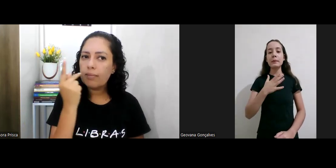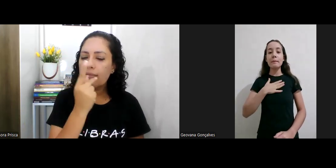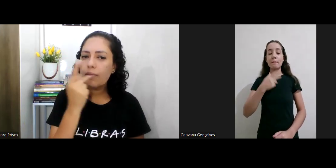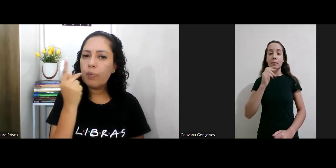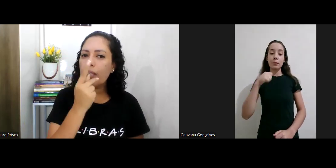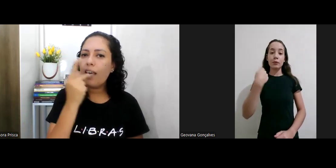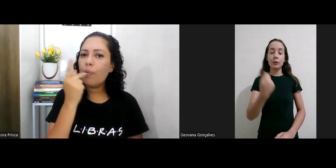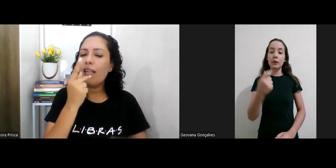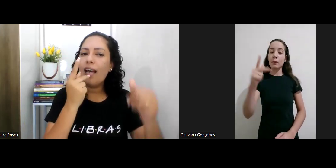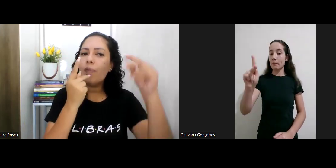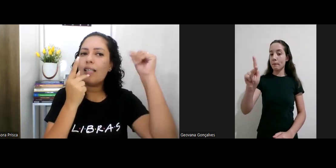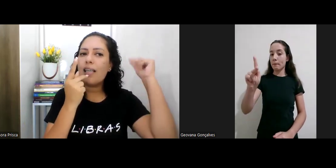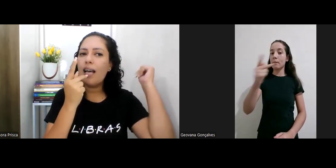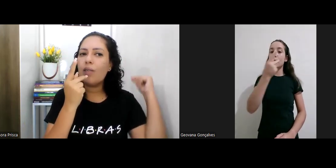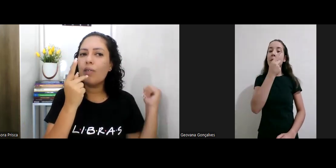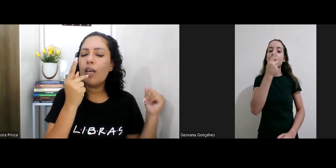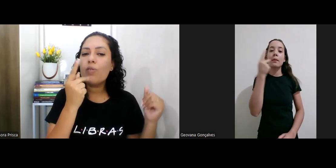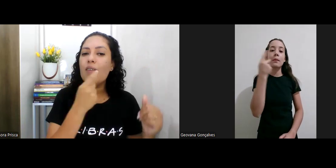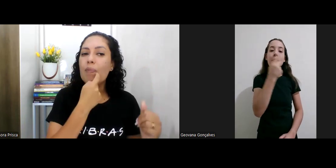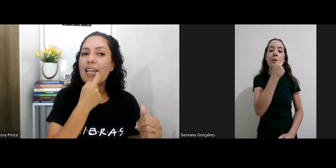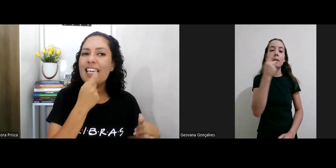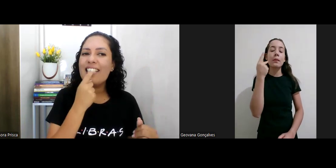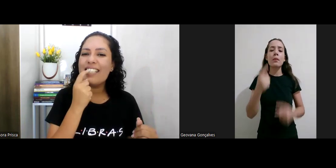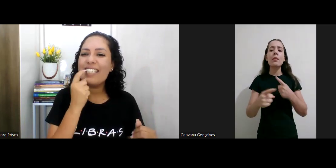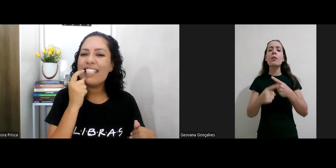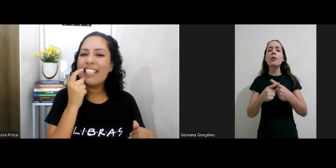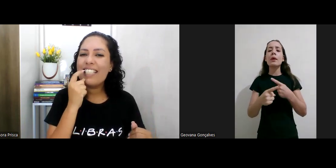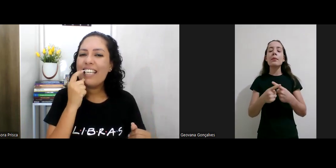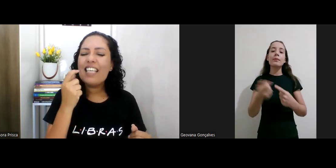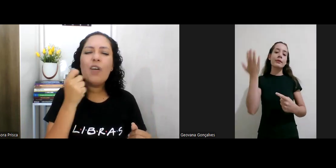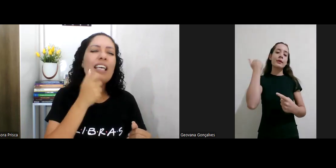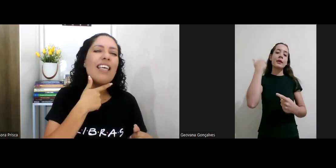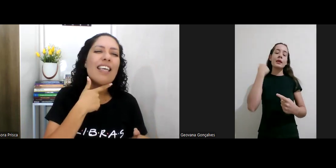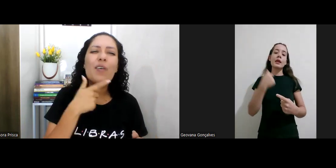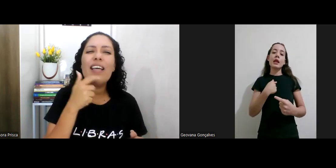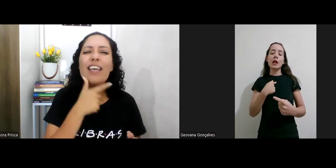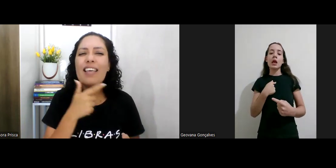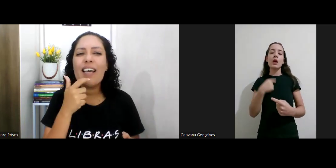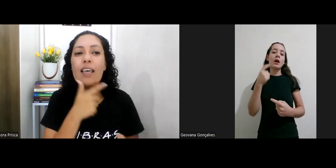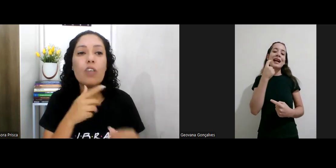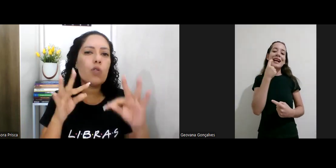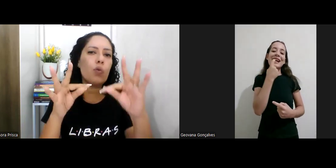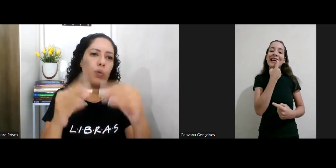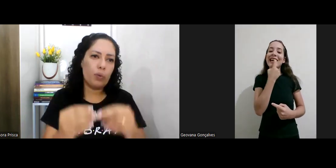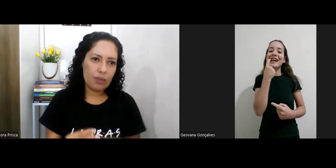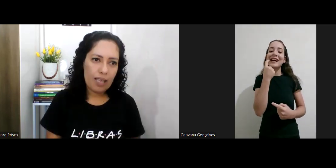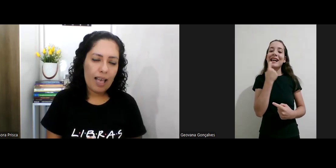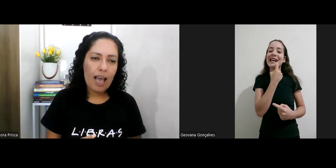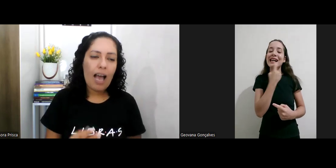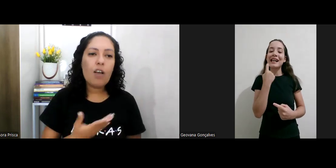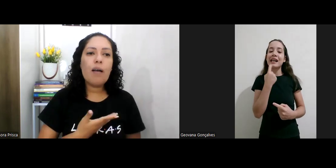Por quê? Porque lá no passado eu usava aparelho. E ria de